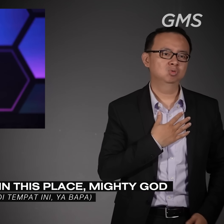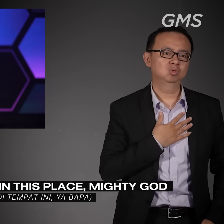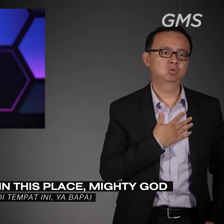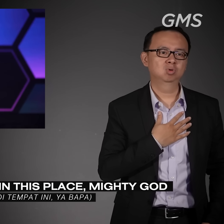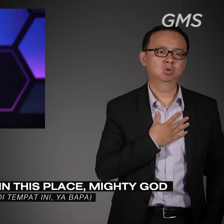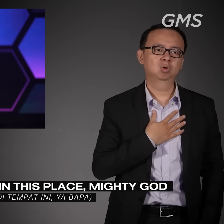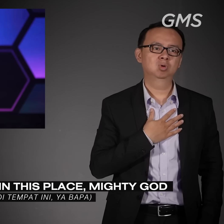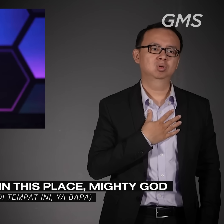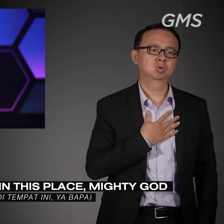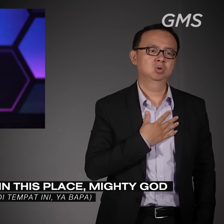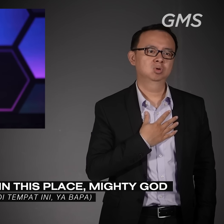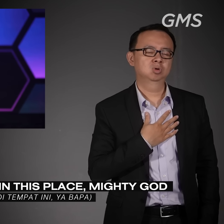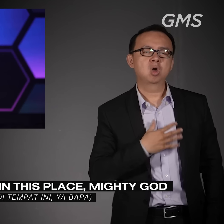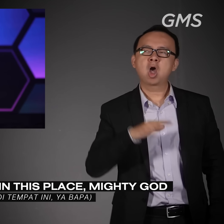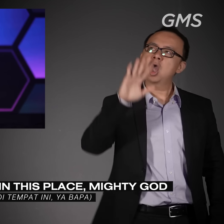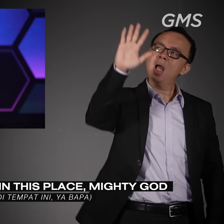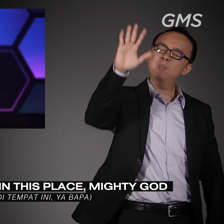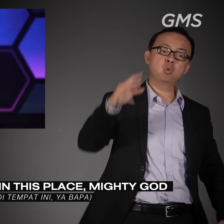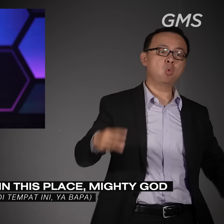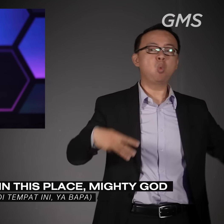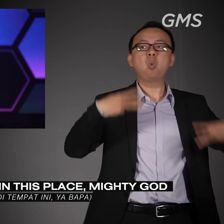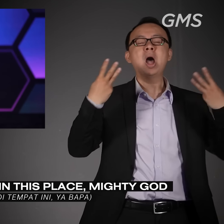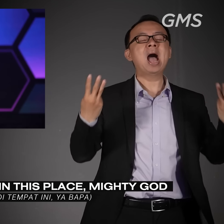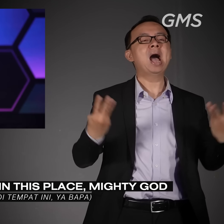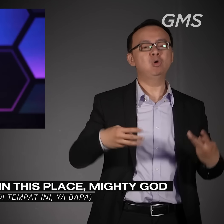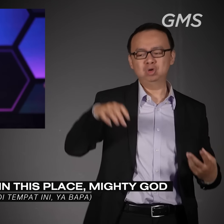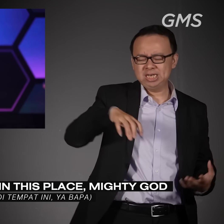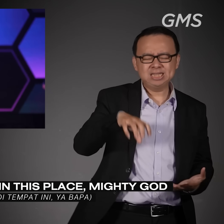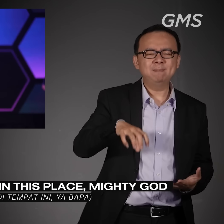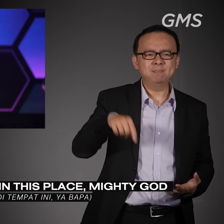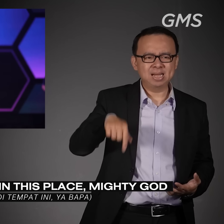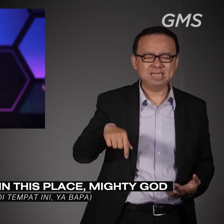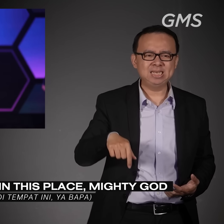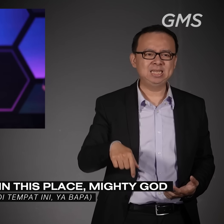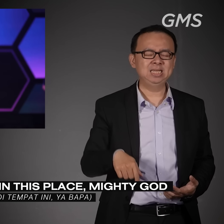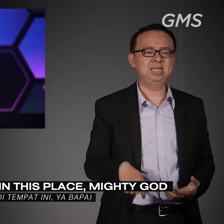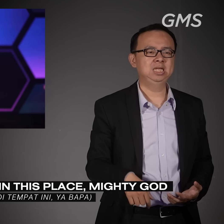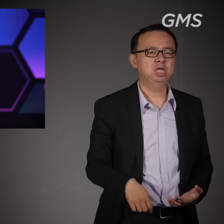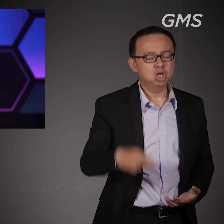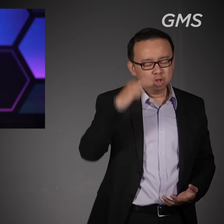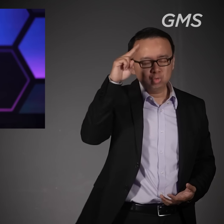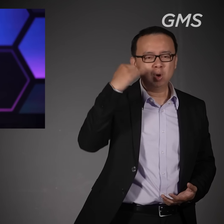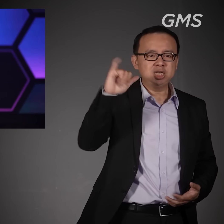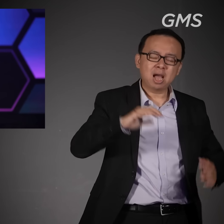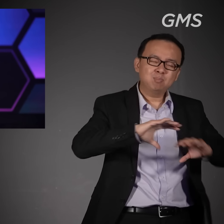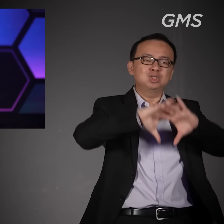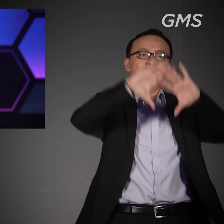You are awesome in this place, mighty God.